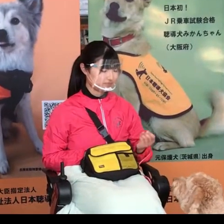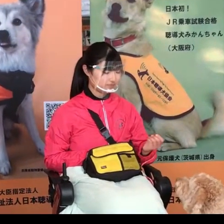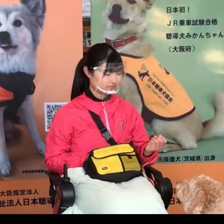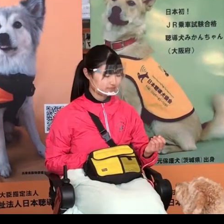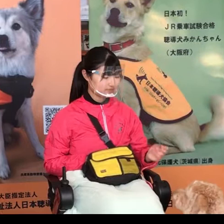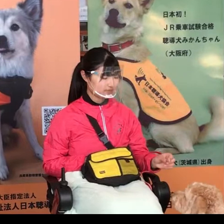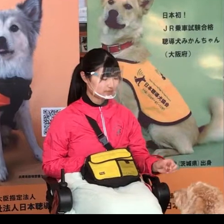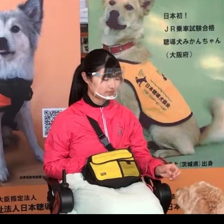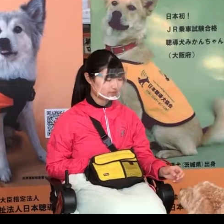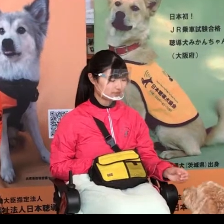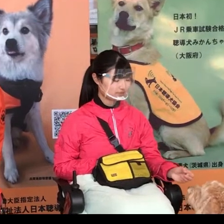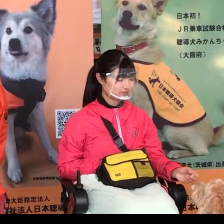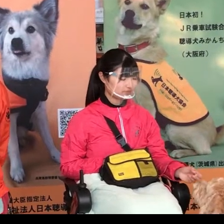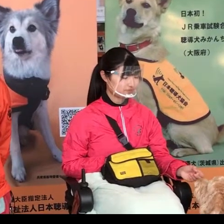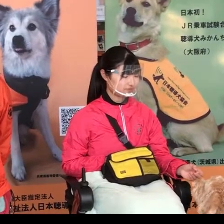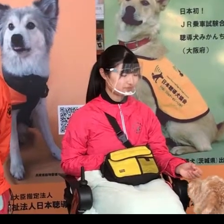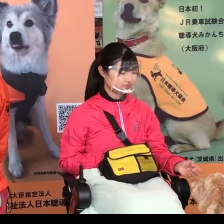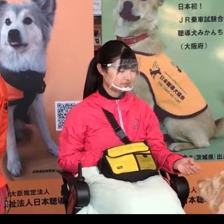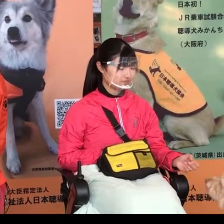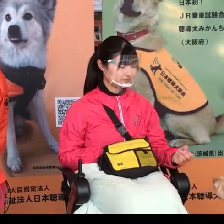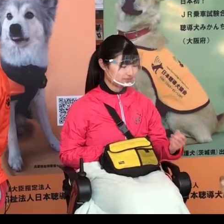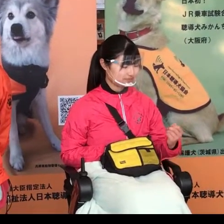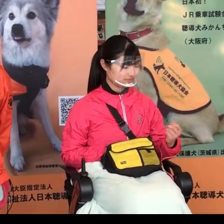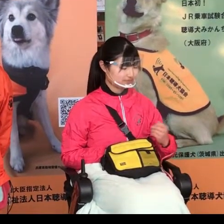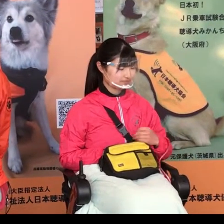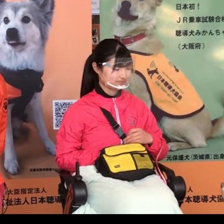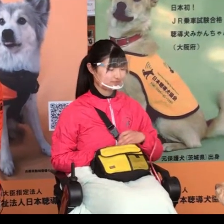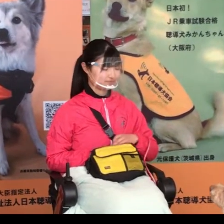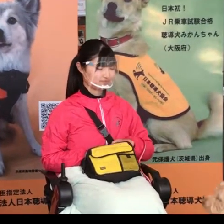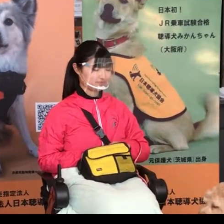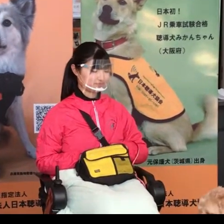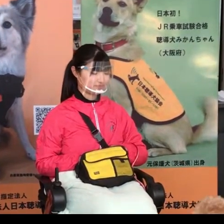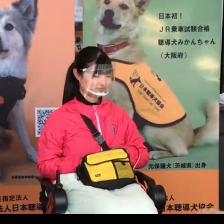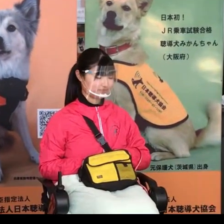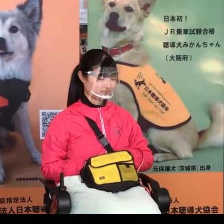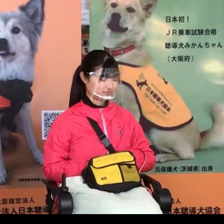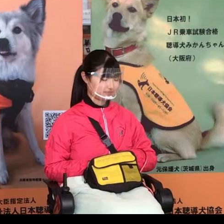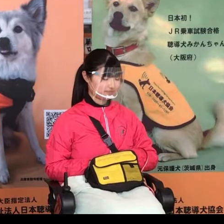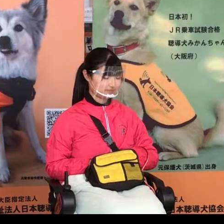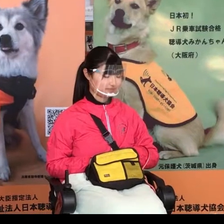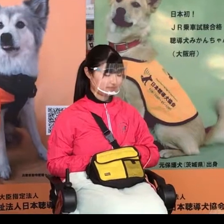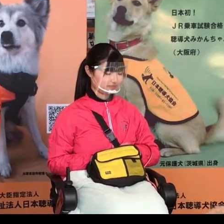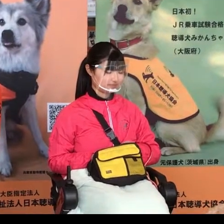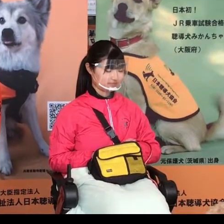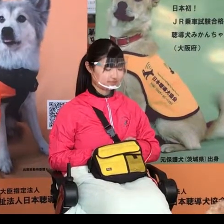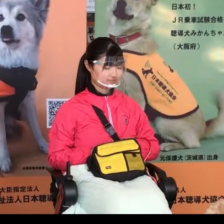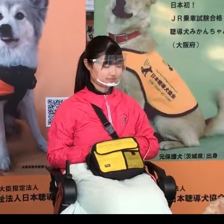夏の暑い時にお年寄りが熱中症で運ばれたというニュースをこの夏もよく聞いたかと思